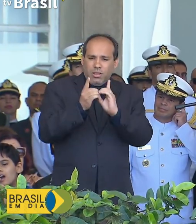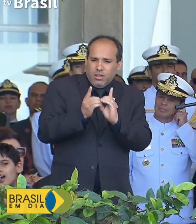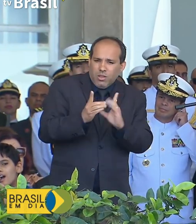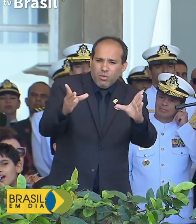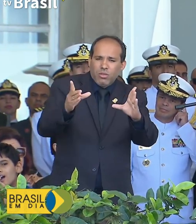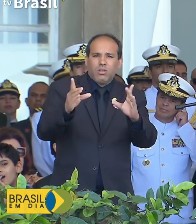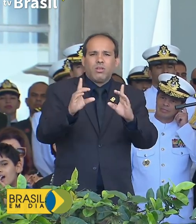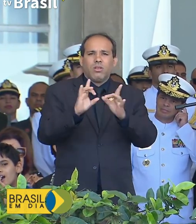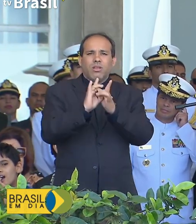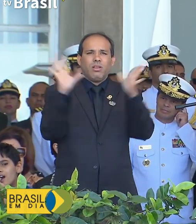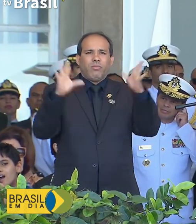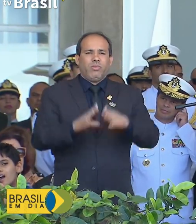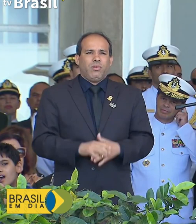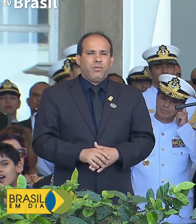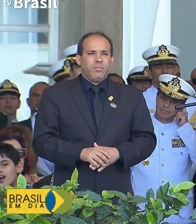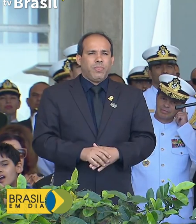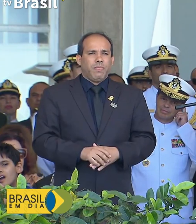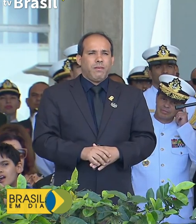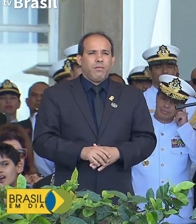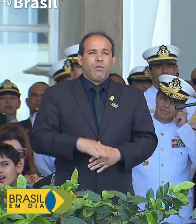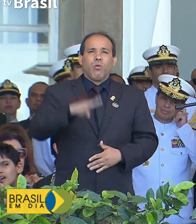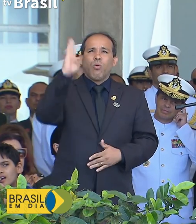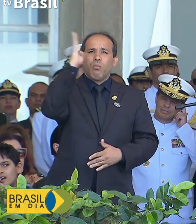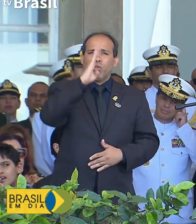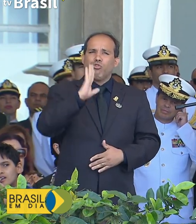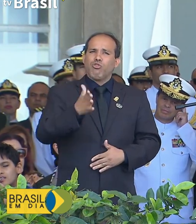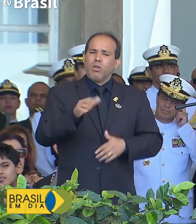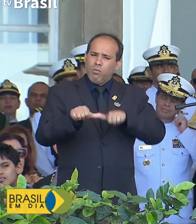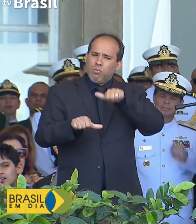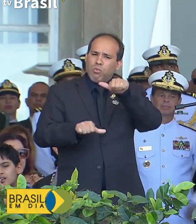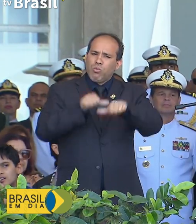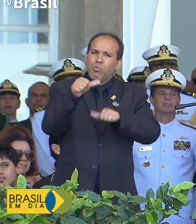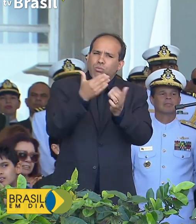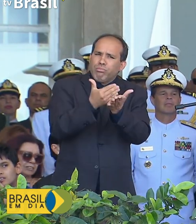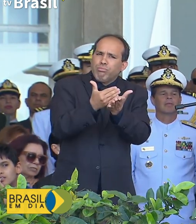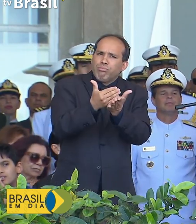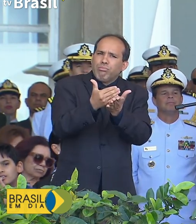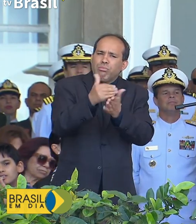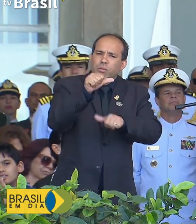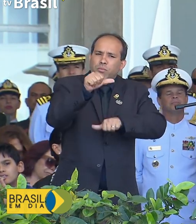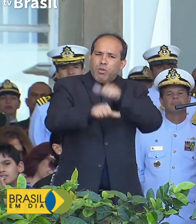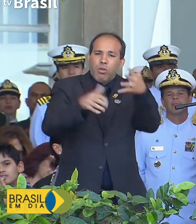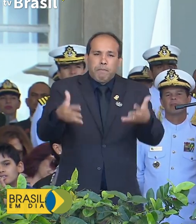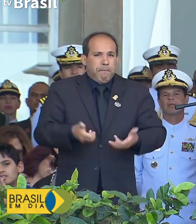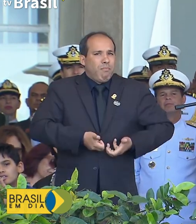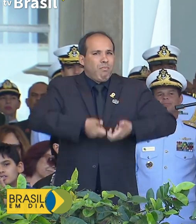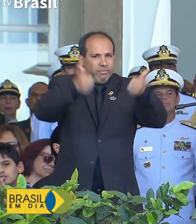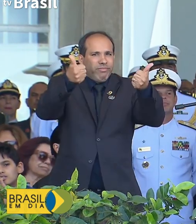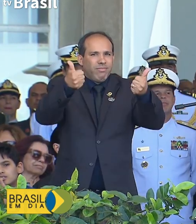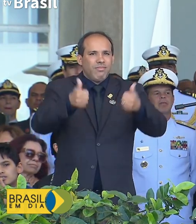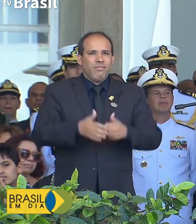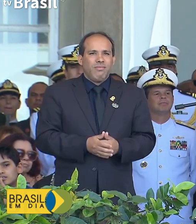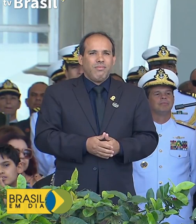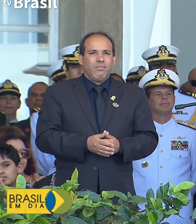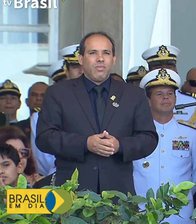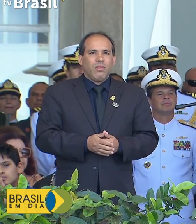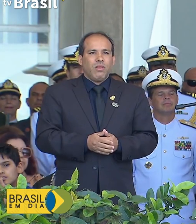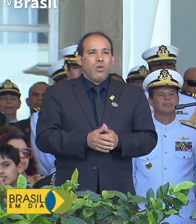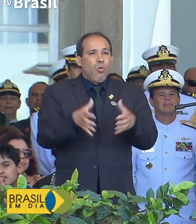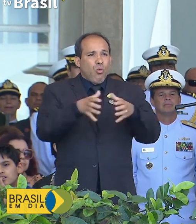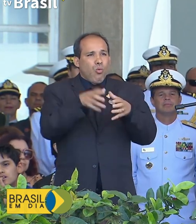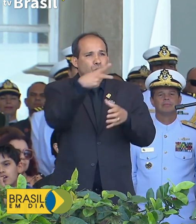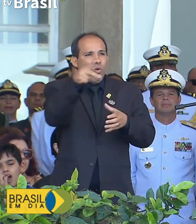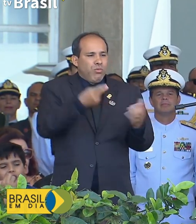para a mudança do país. O Brasil está mudando para melhor. E essa